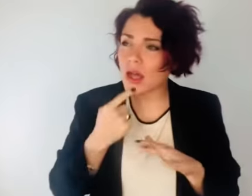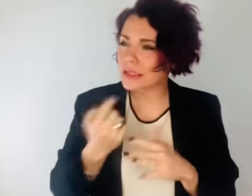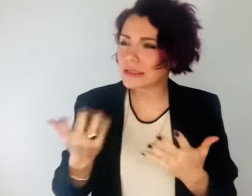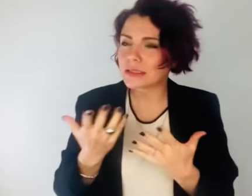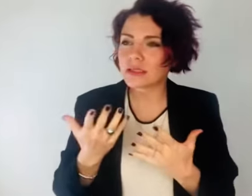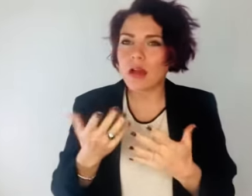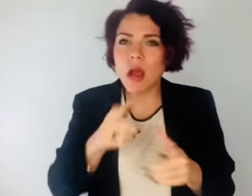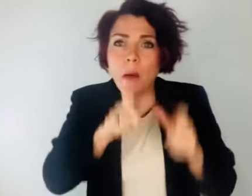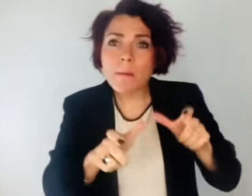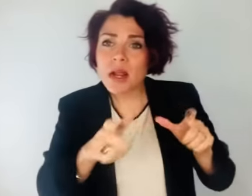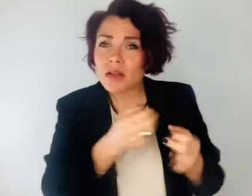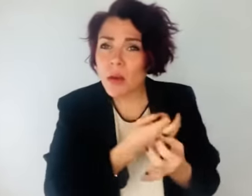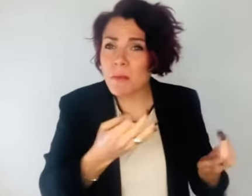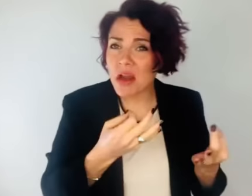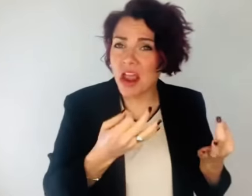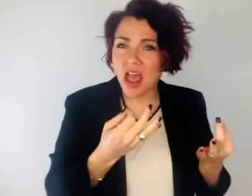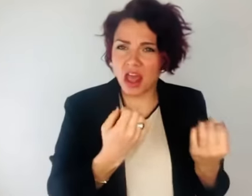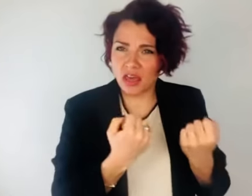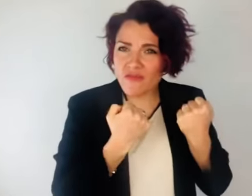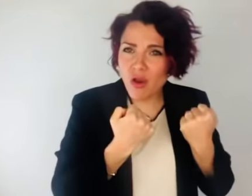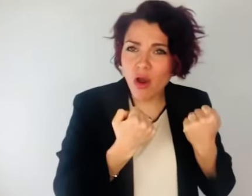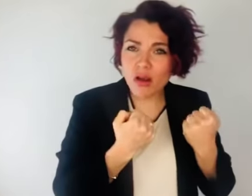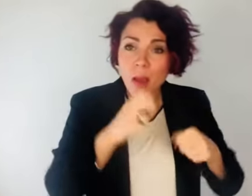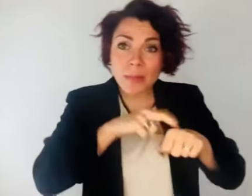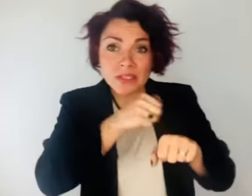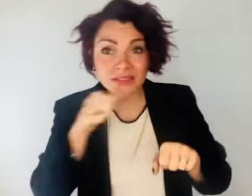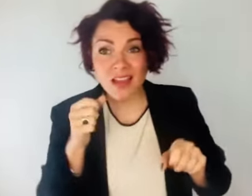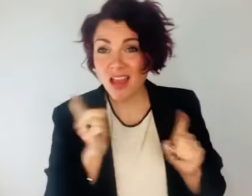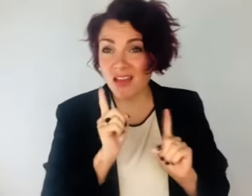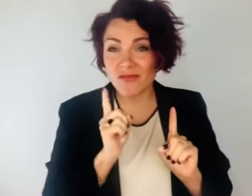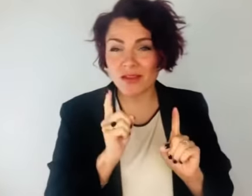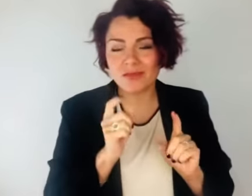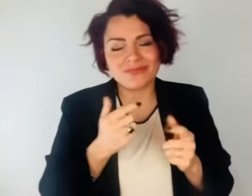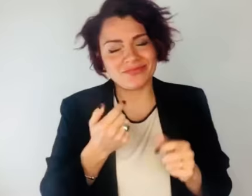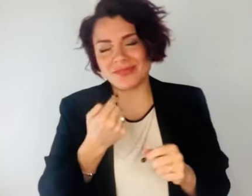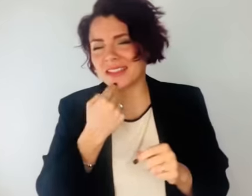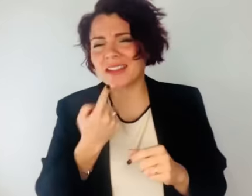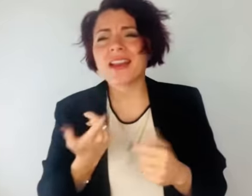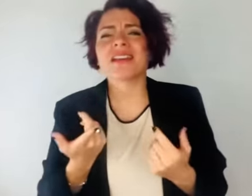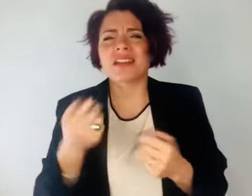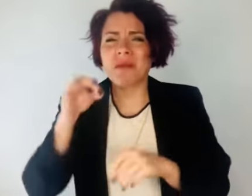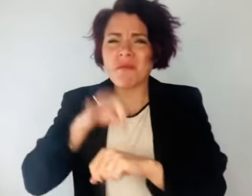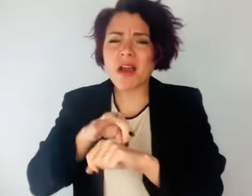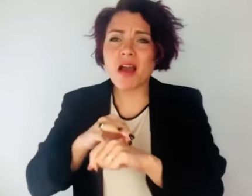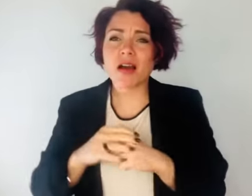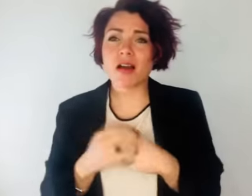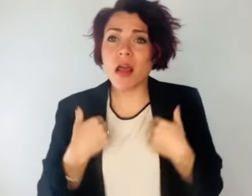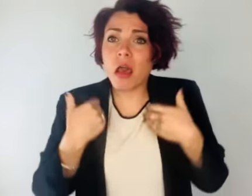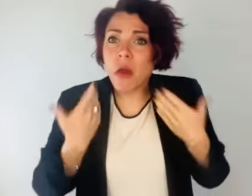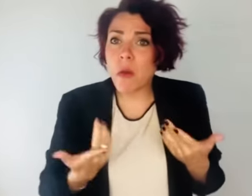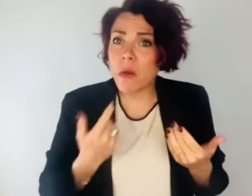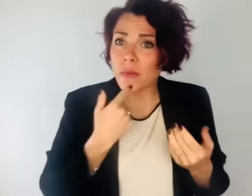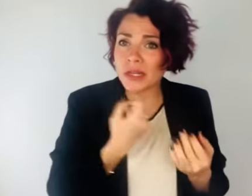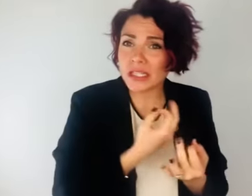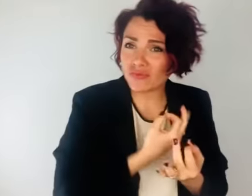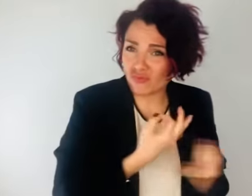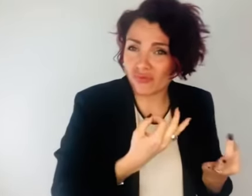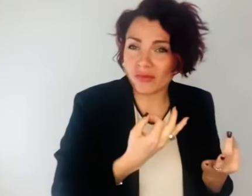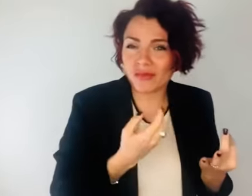non sentono bisogno del medico quelli che sono forti ma quelli che stanno male non solo un venuto ad invitare i giusti